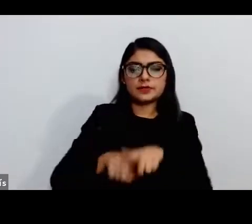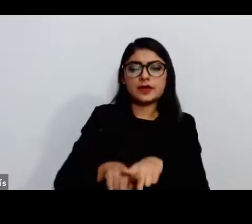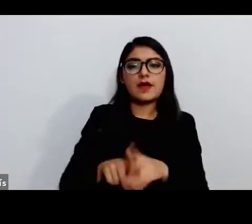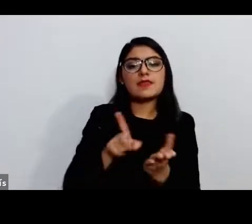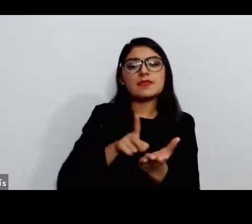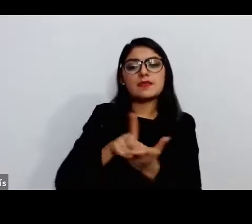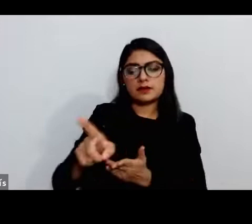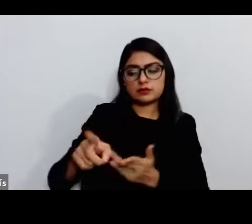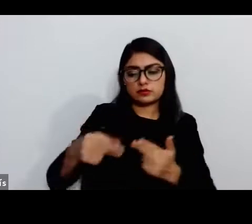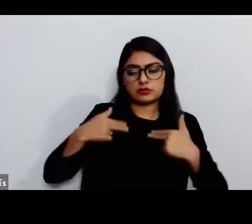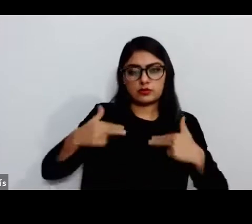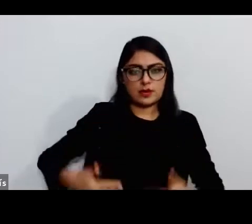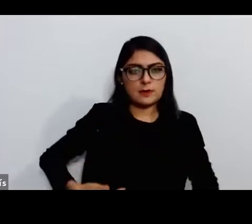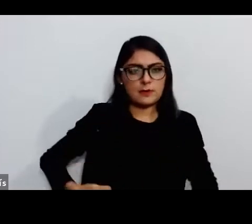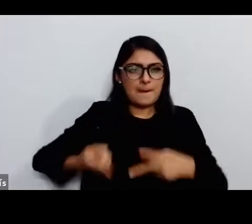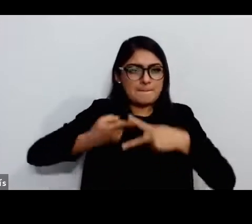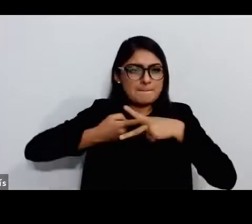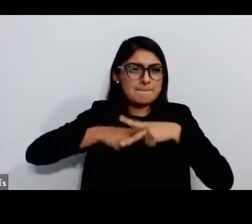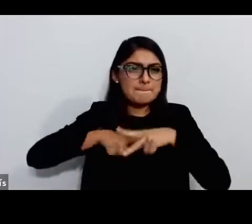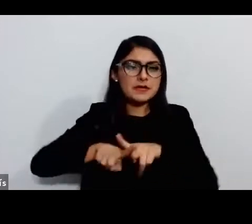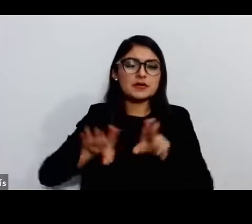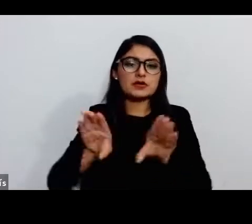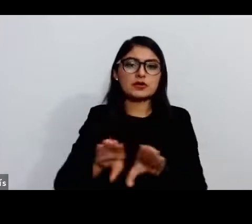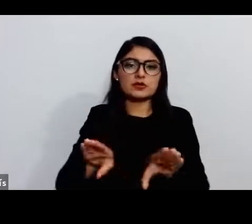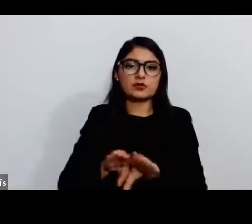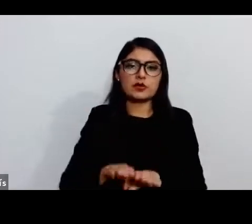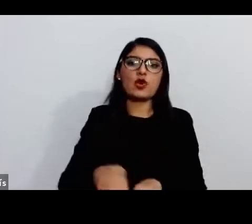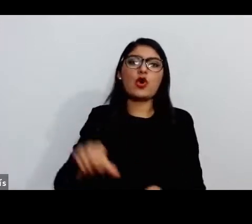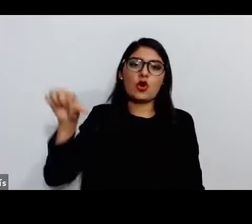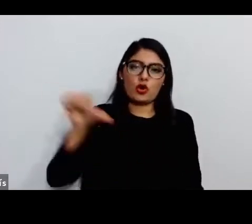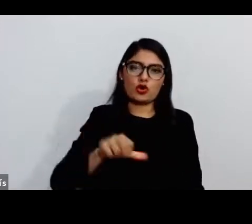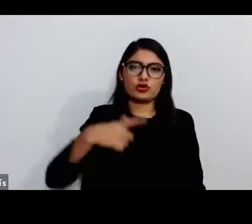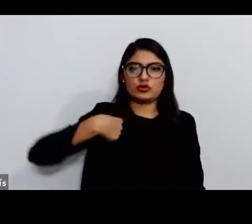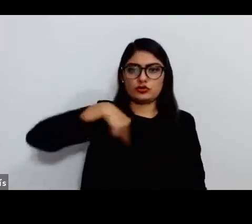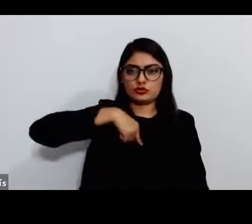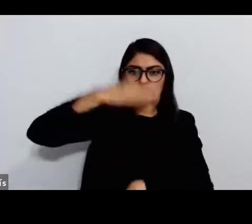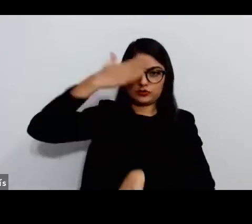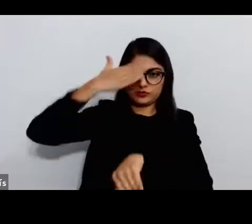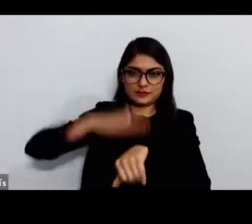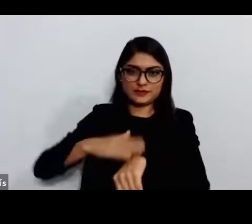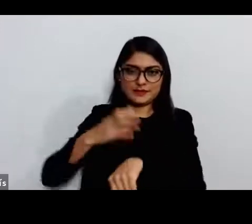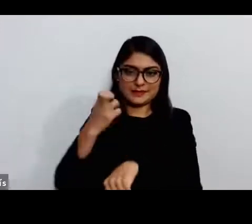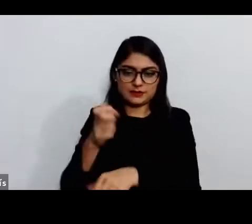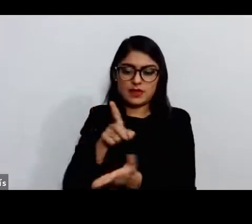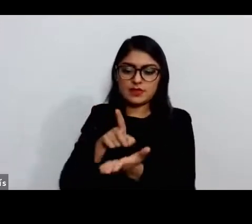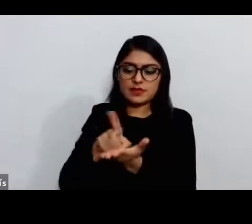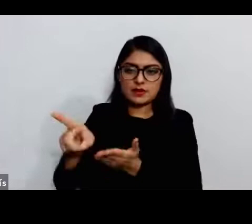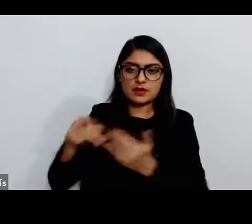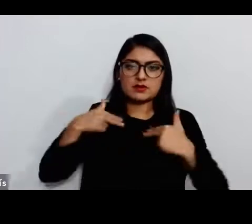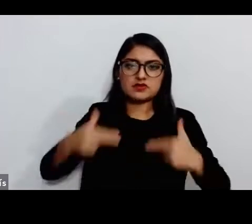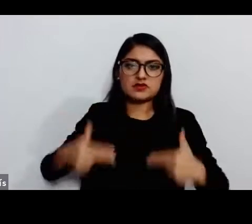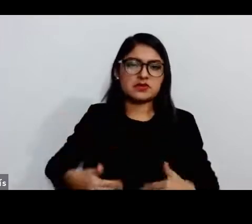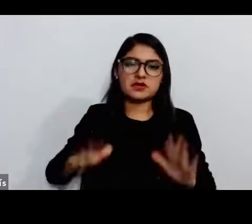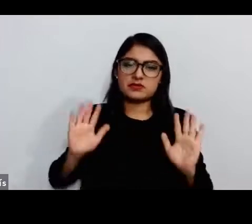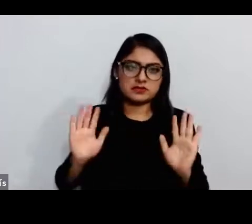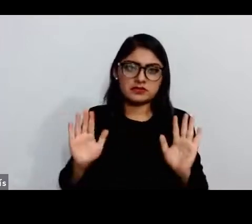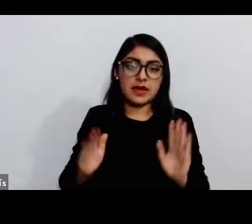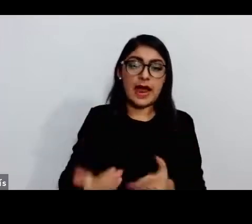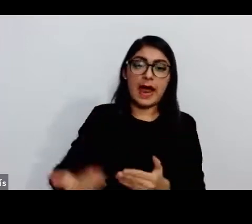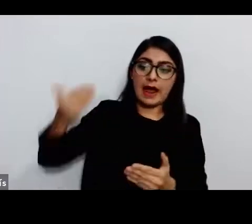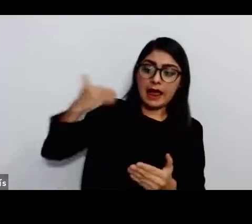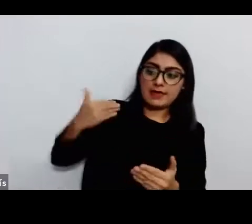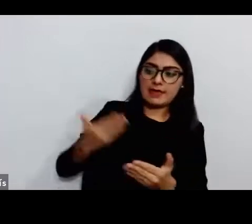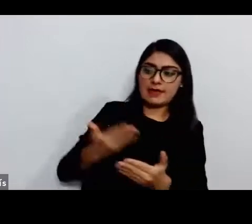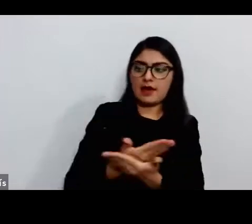humanos, digamos, lo que hablamos hoy de derechos humanos, y por ahora voy a utilizar el concepto de derechos humanos de manera indistinta, voy a distinguir más